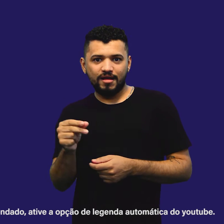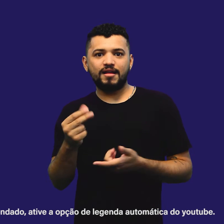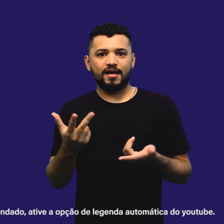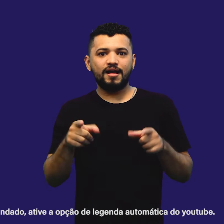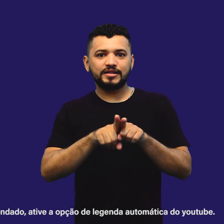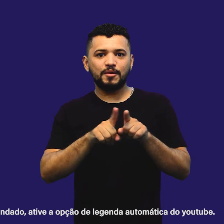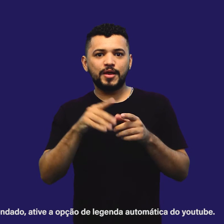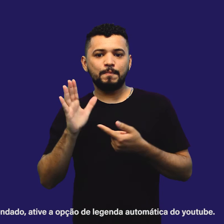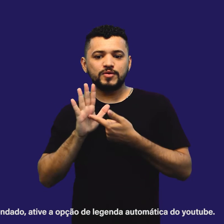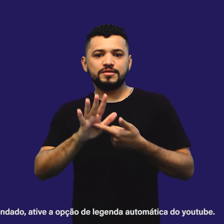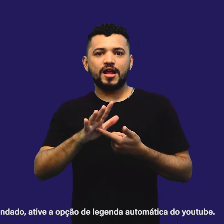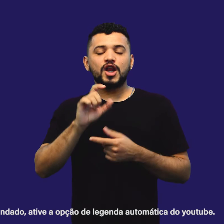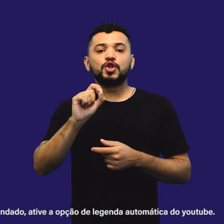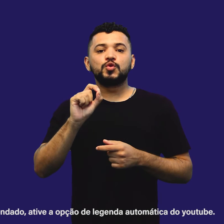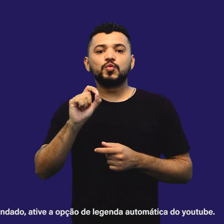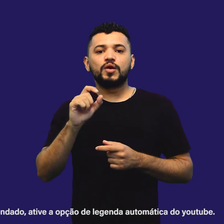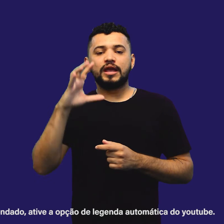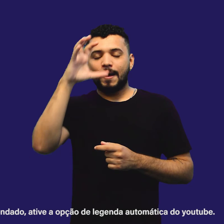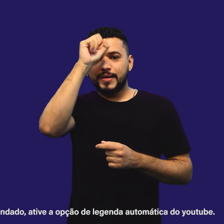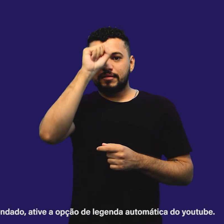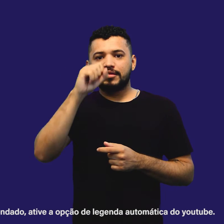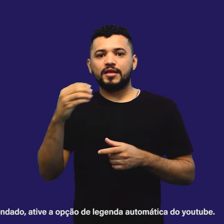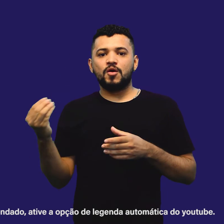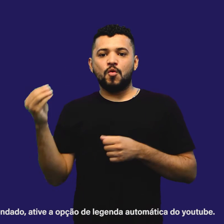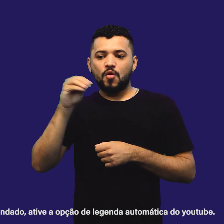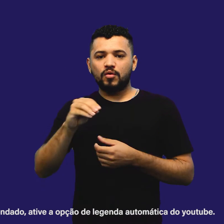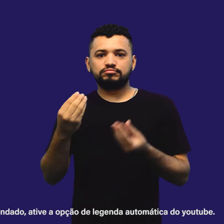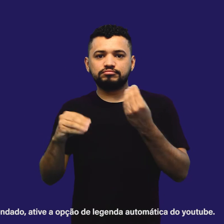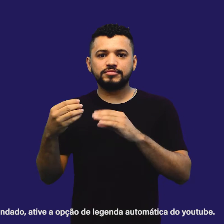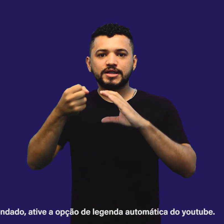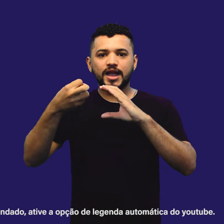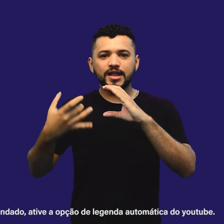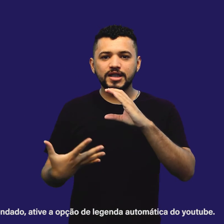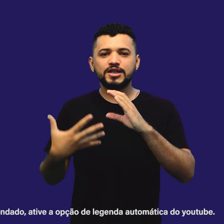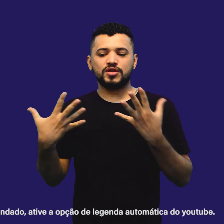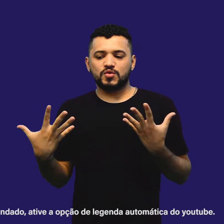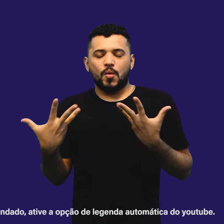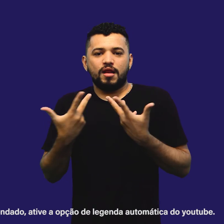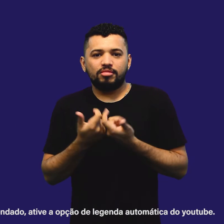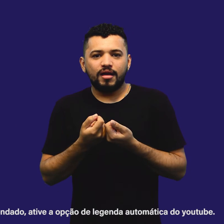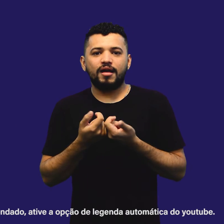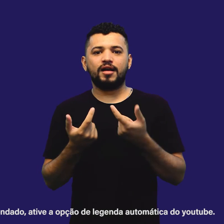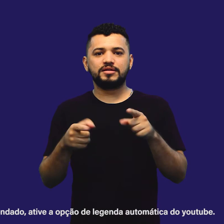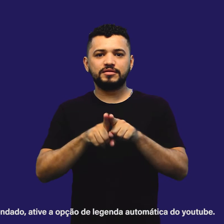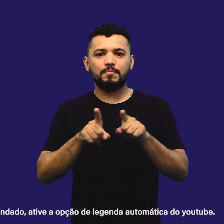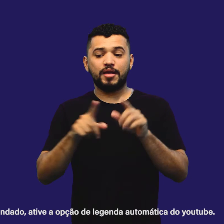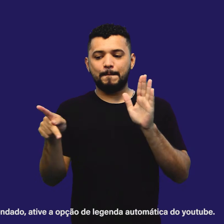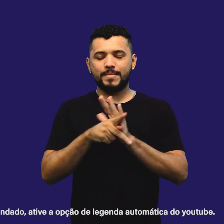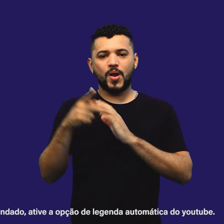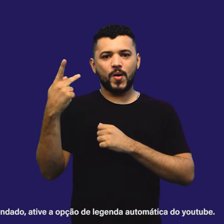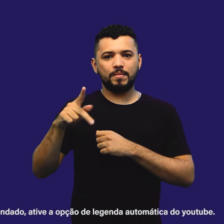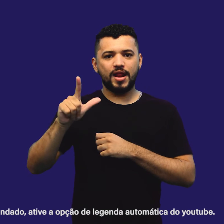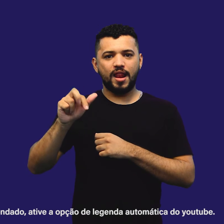aula, unindo as próprias características, as qualidades que são próprias aí da Lara, mas tendo esse sucesso e, acima de tudo,